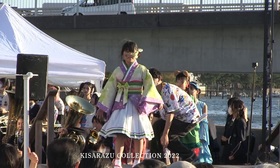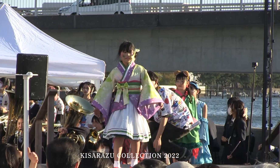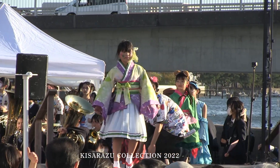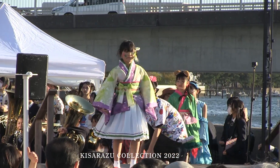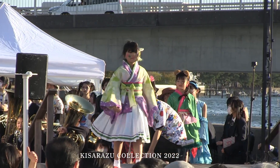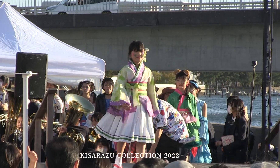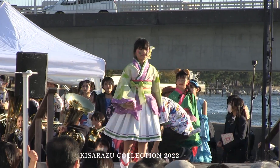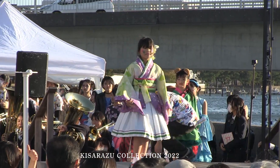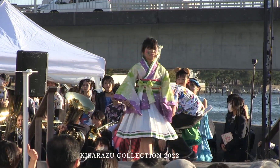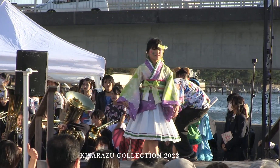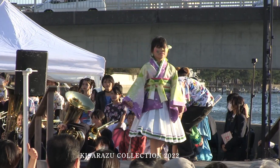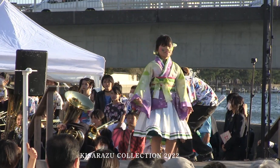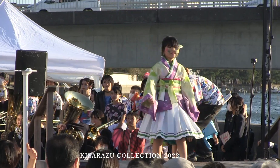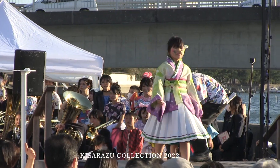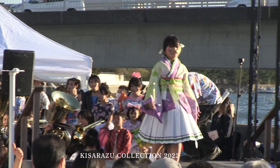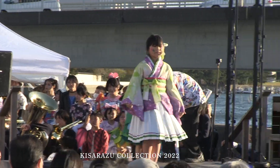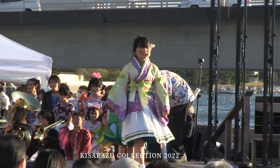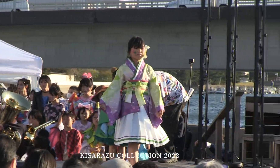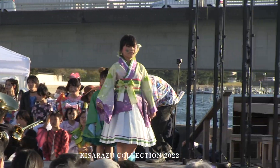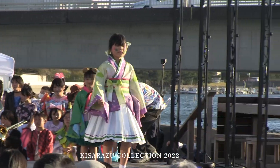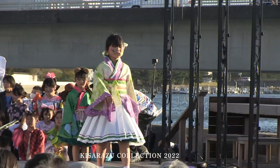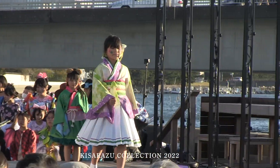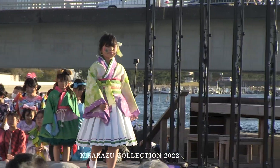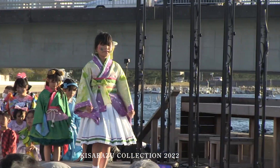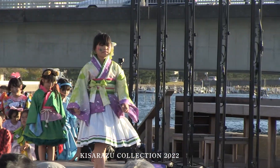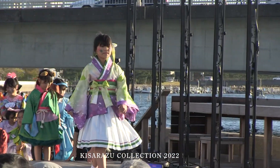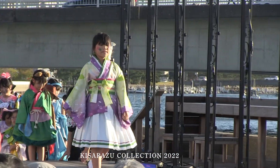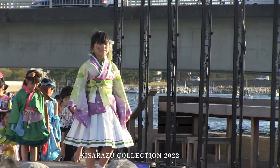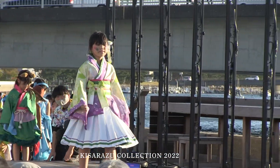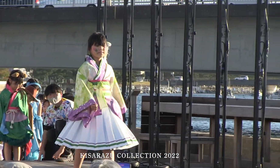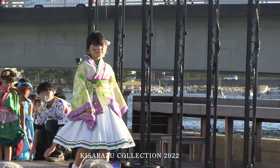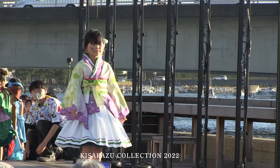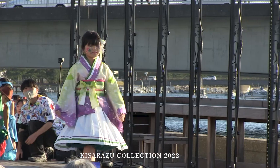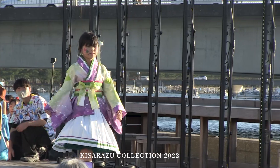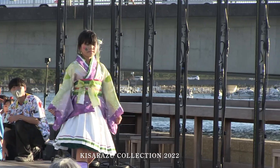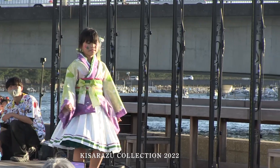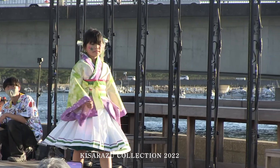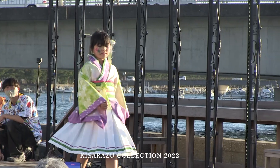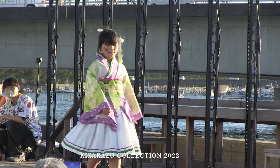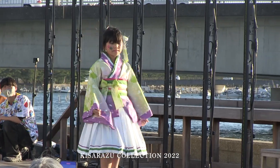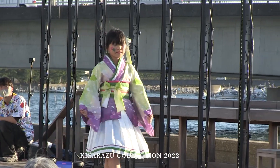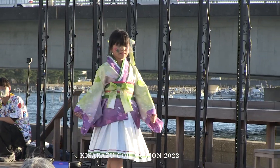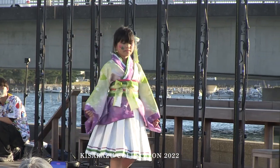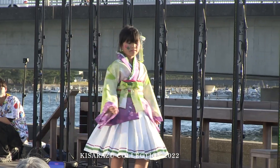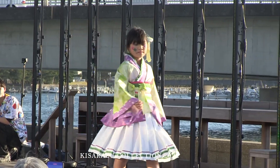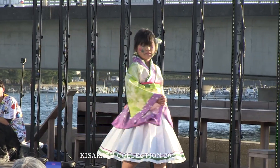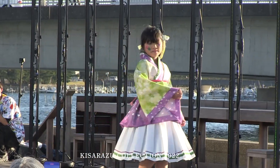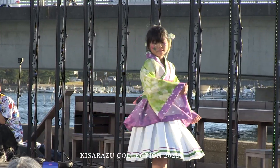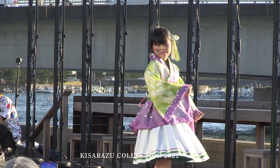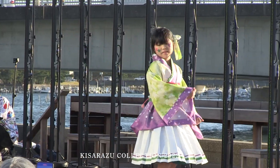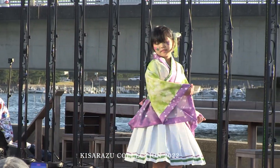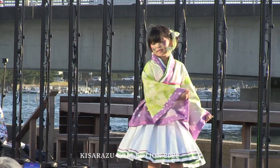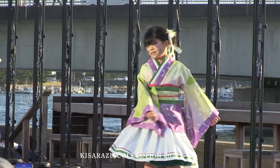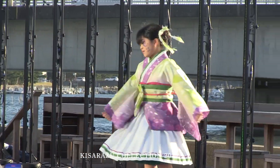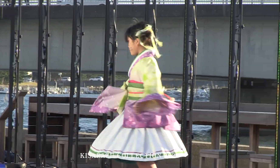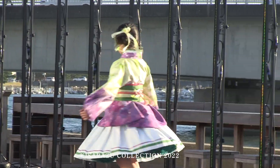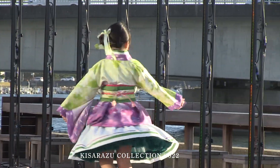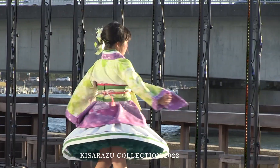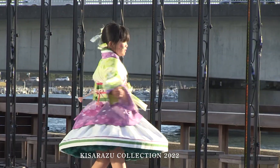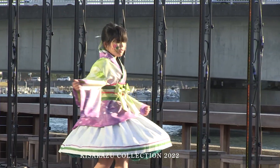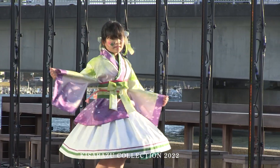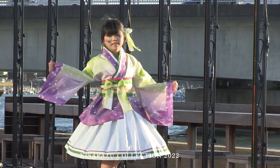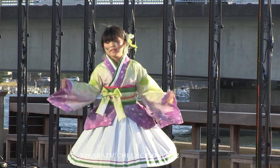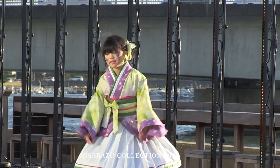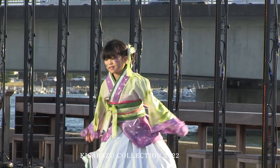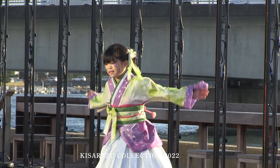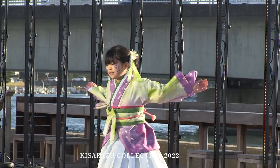た衣装で登場です。衣装のテーマは桜と蝶、ポイントは緑と紫